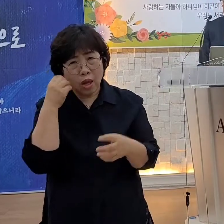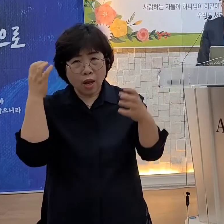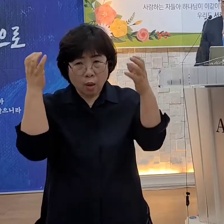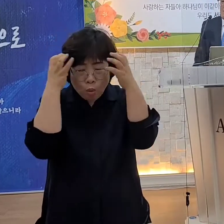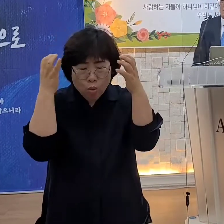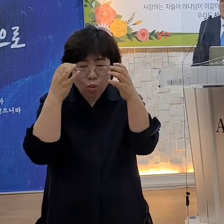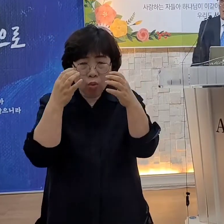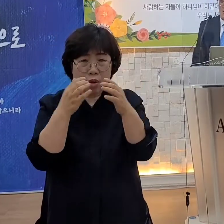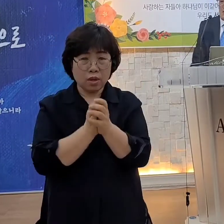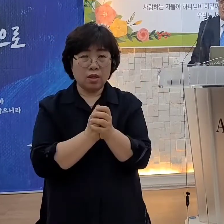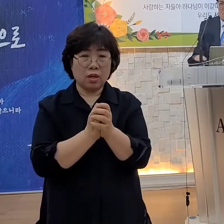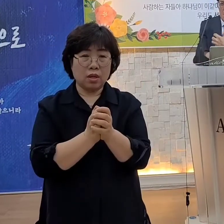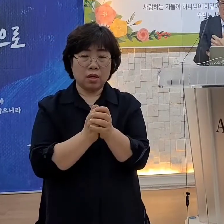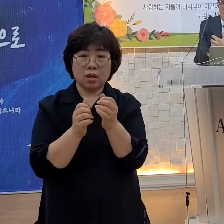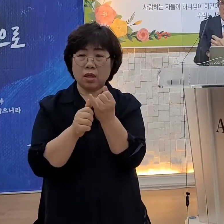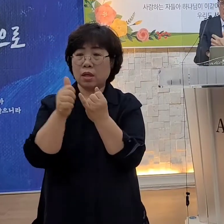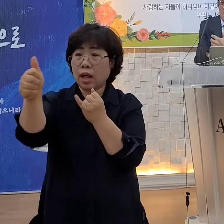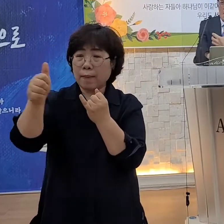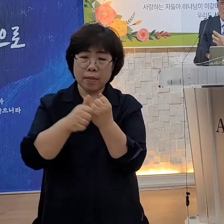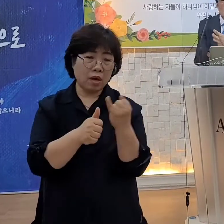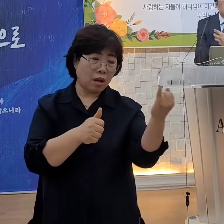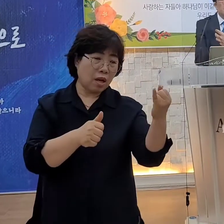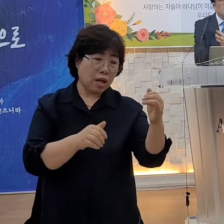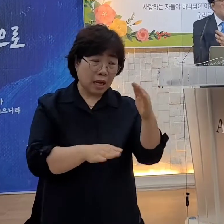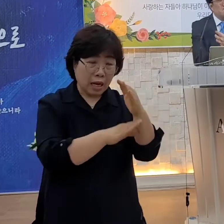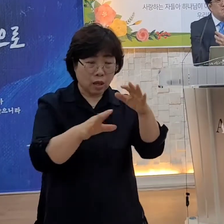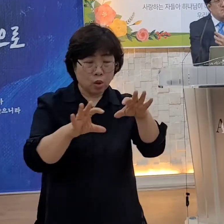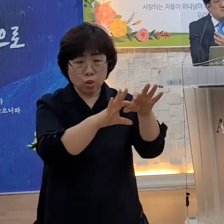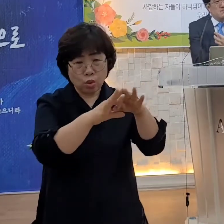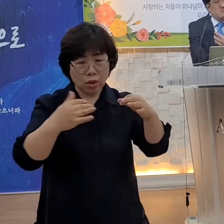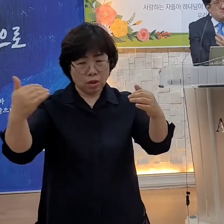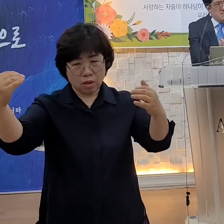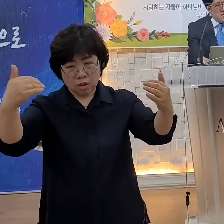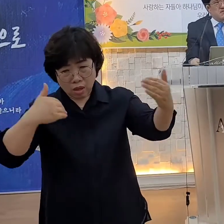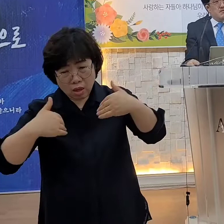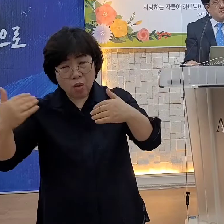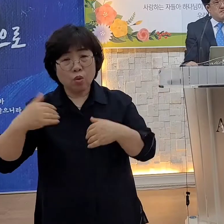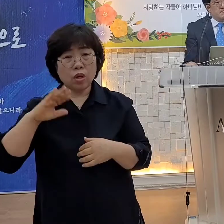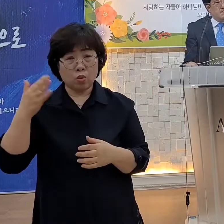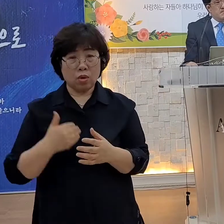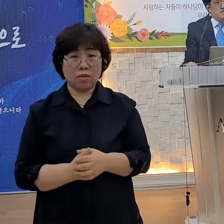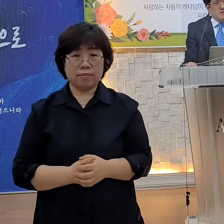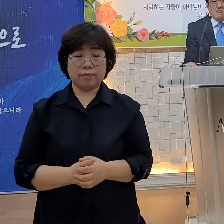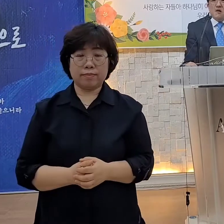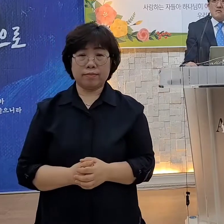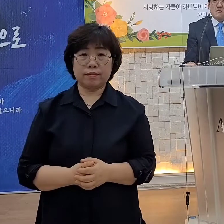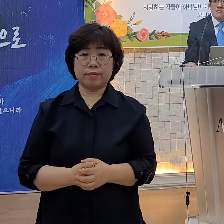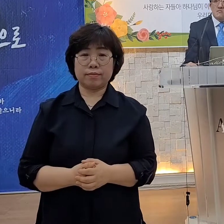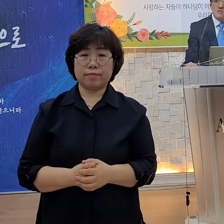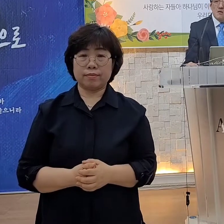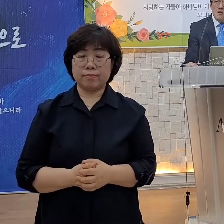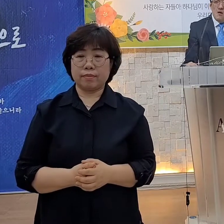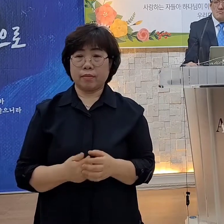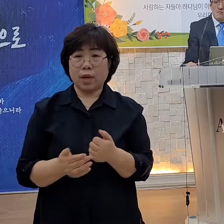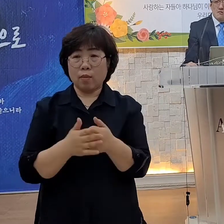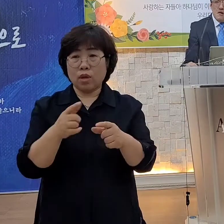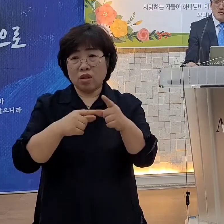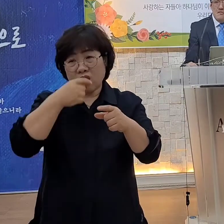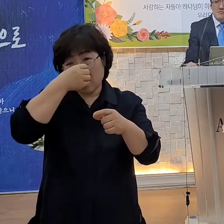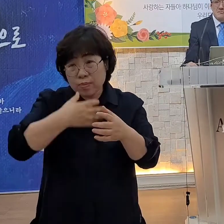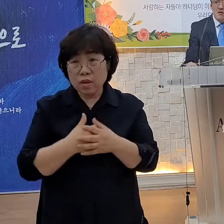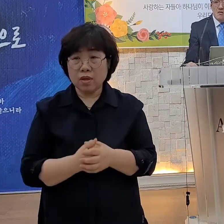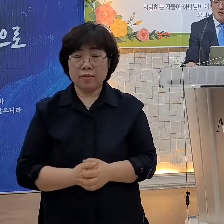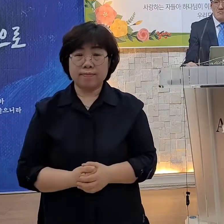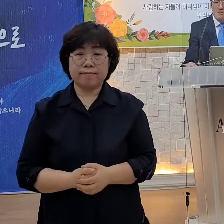그 배우자의 가정 속에 묶여있다. 이게 여기서부터 우리 고통은 출발하게 됩니다. 여러분 안 그러세요? 뭐